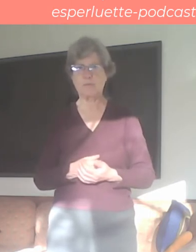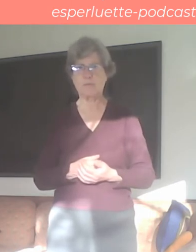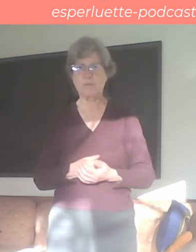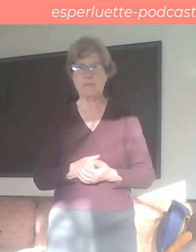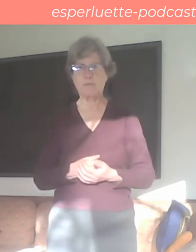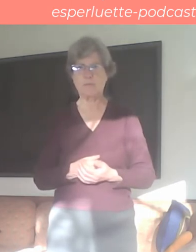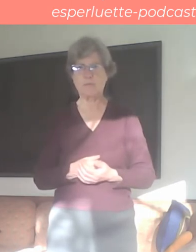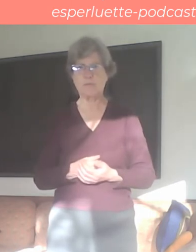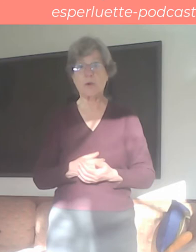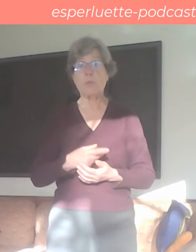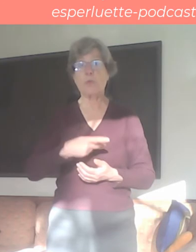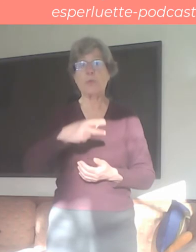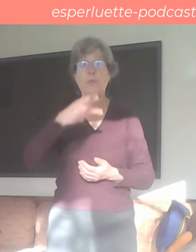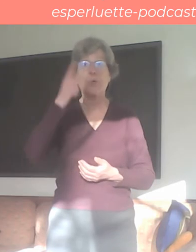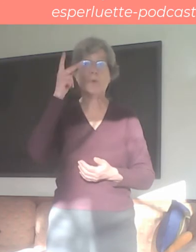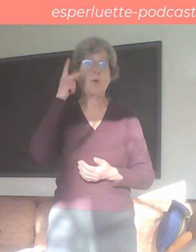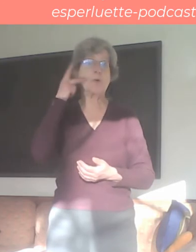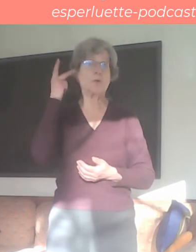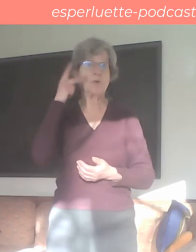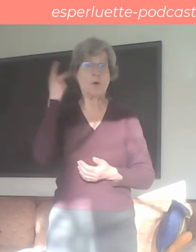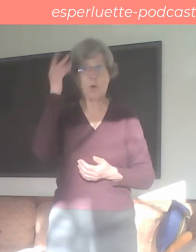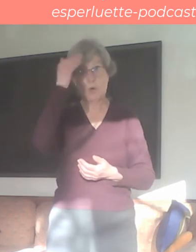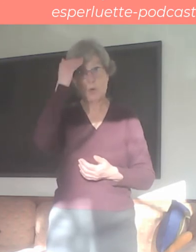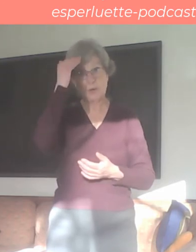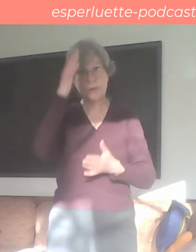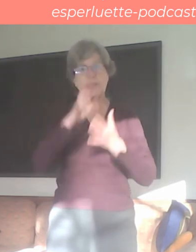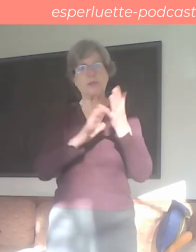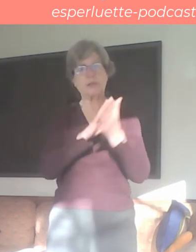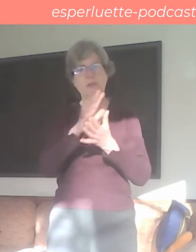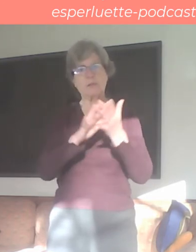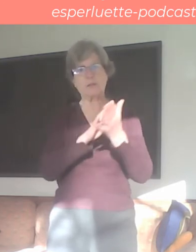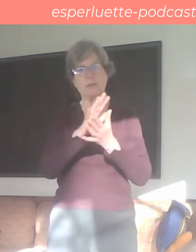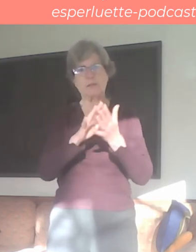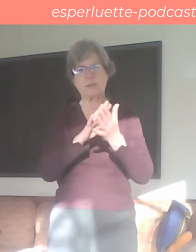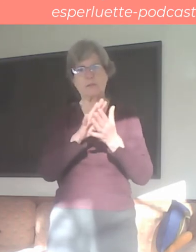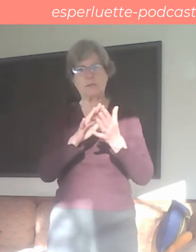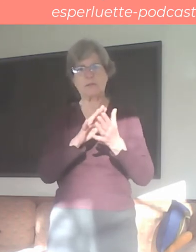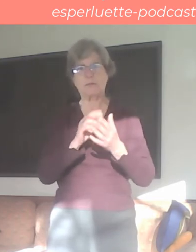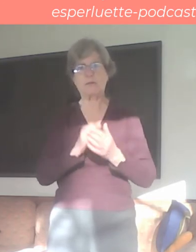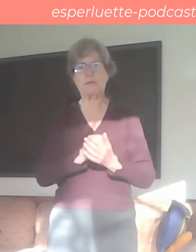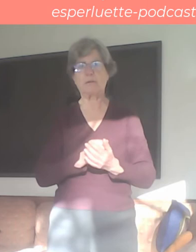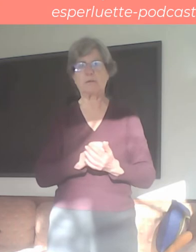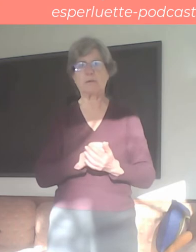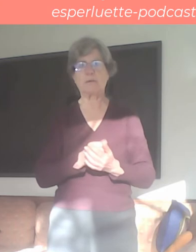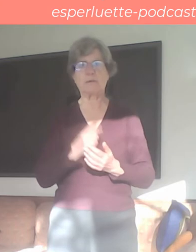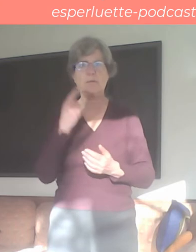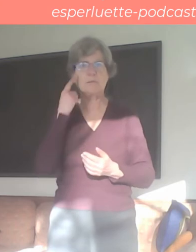Avec l'inconvénient, c'est que ça a encore diminué les rencontres entre sourds. C'est-à-dire, mais ça, c'est comme pour